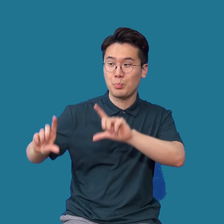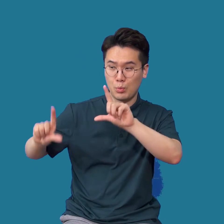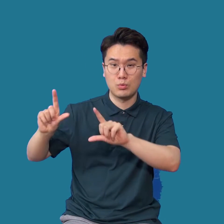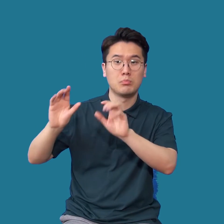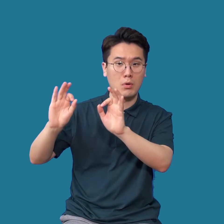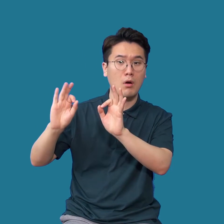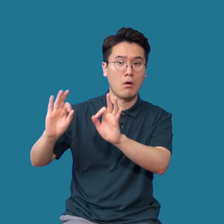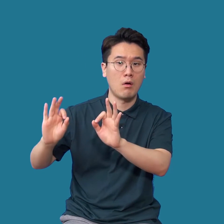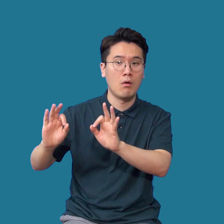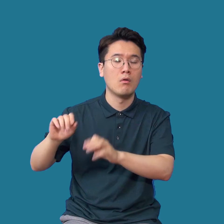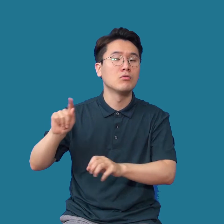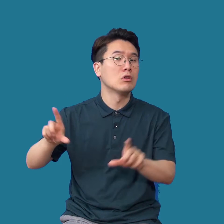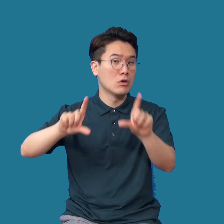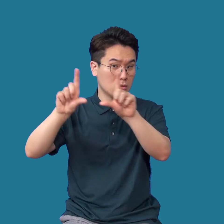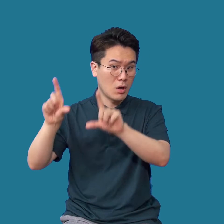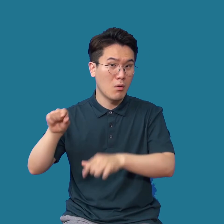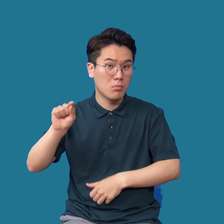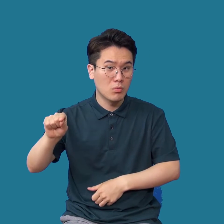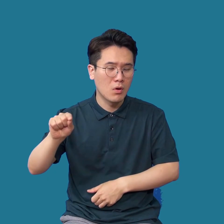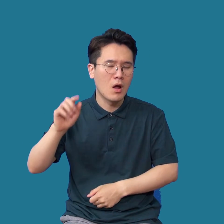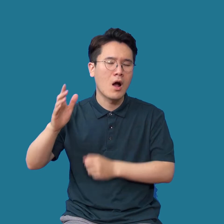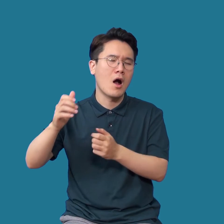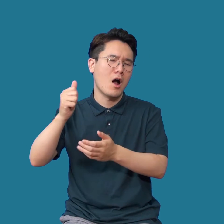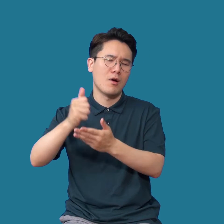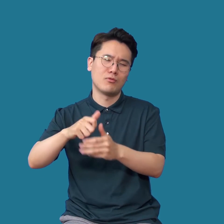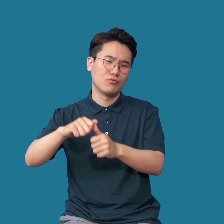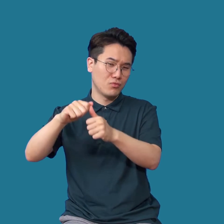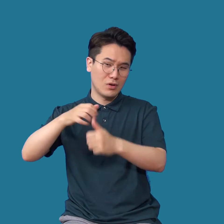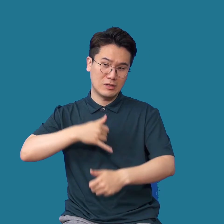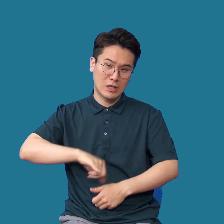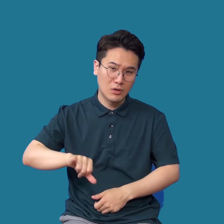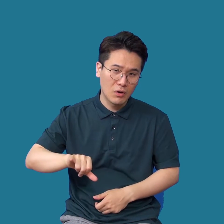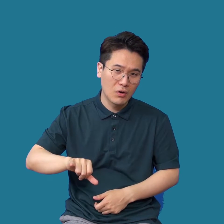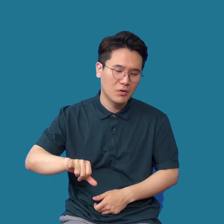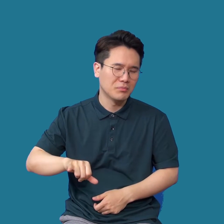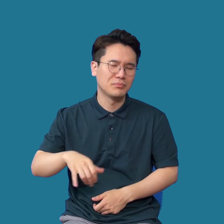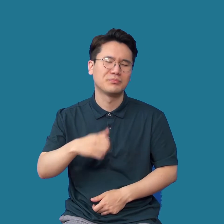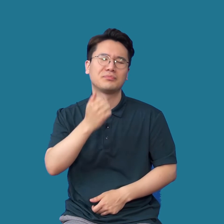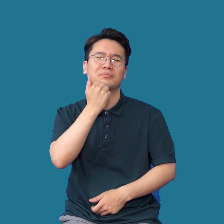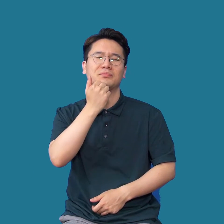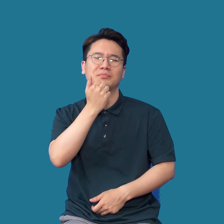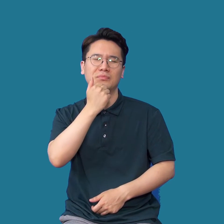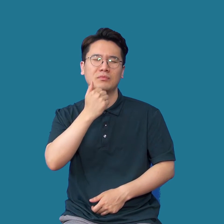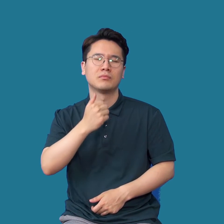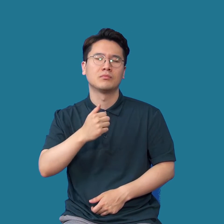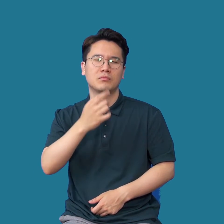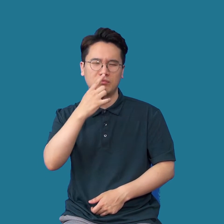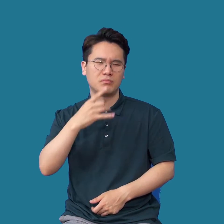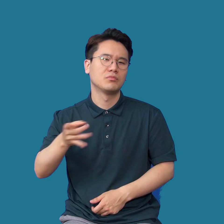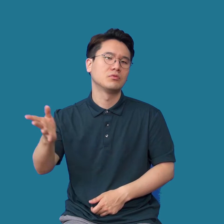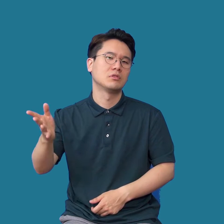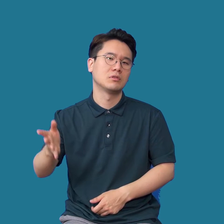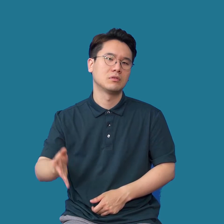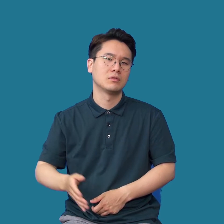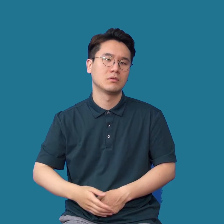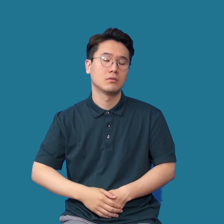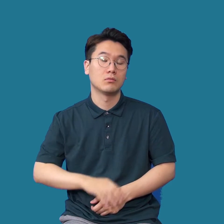삶을 한번 봐라, 그래가지고 무슨 하나님의 자녀라고 할 수 있느냐, 너는 아니야 하고 우리를